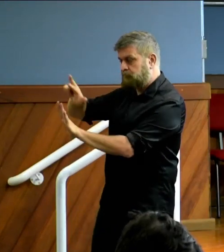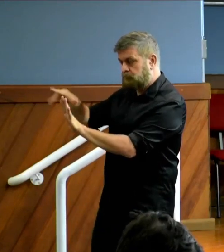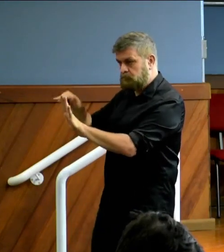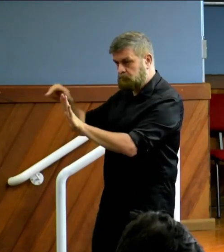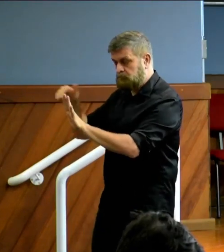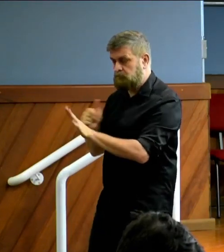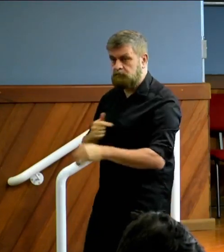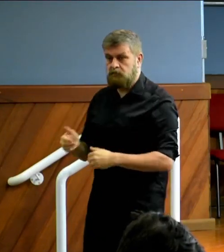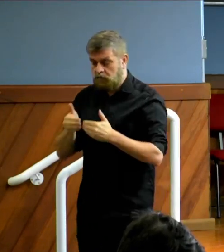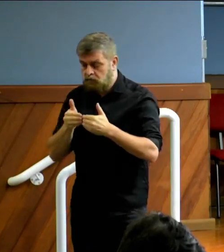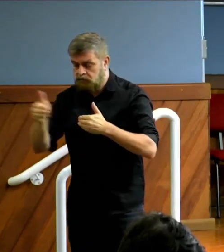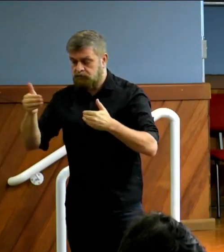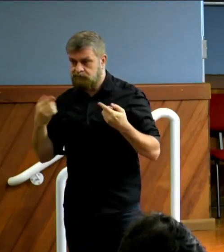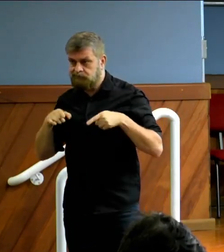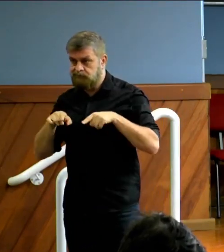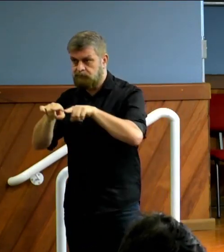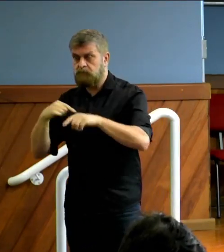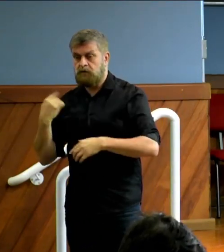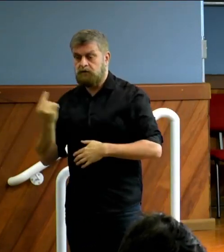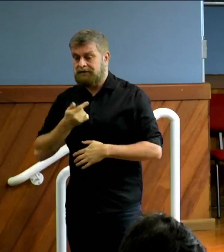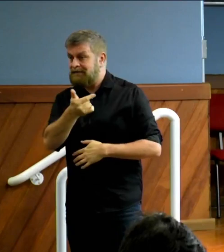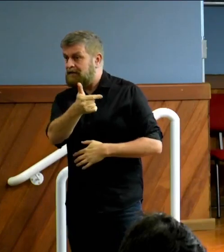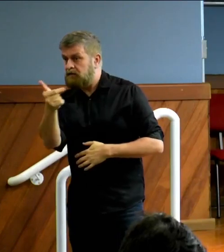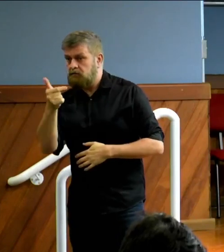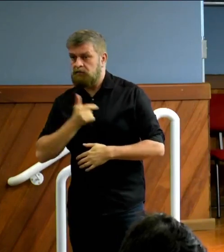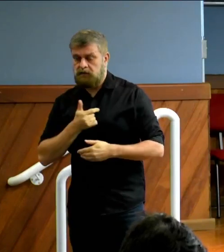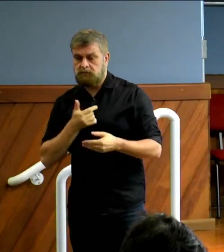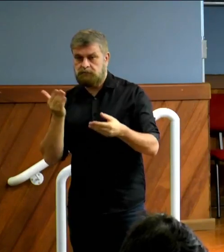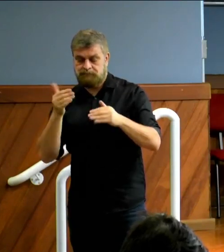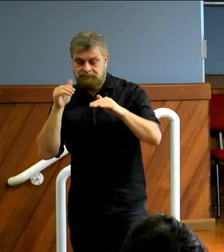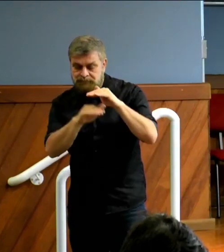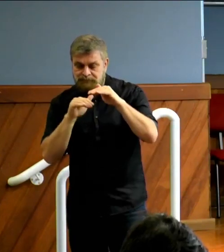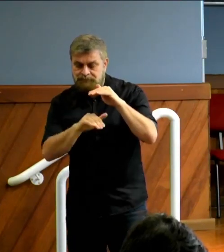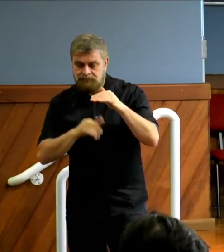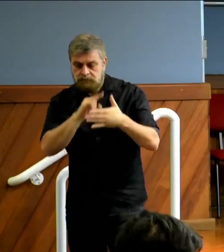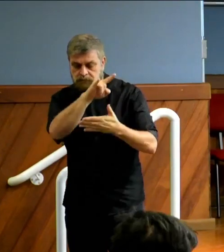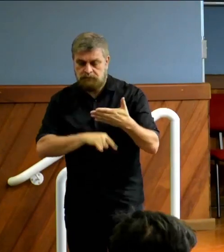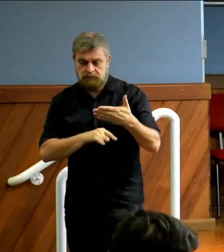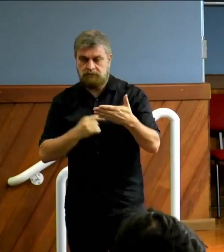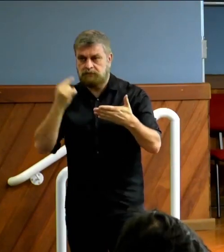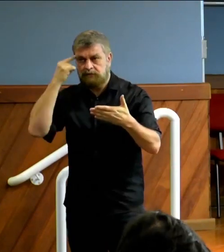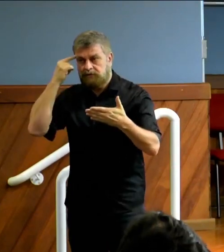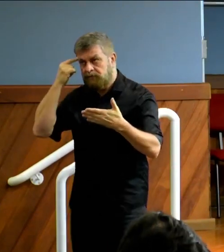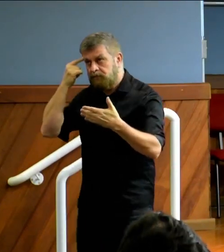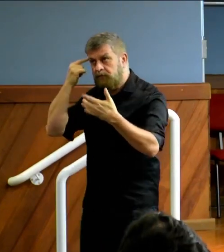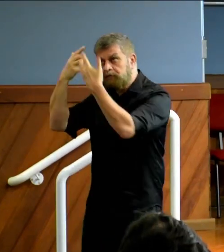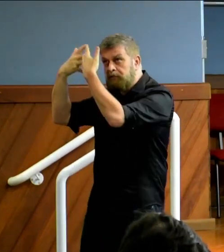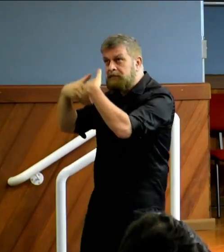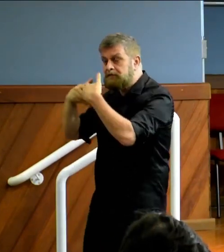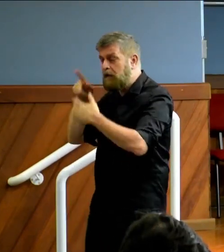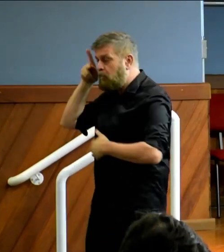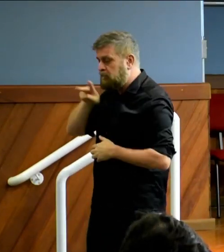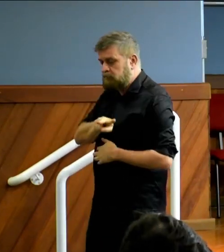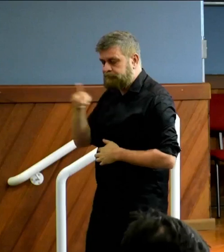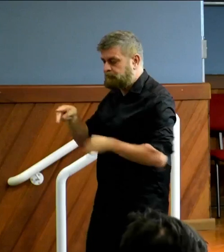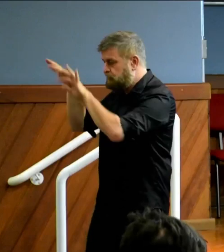partem dessa dimensão. Se nós não temos um acervo documentado, não adianta pensar em política de digitalização. Não